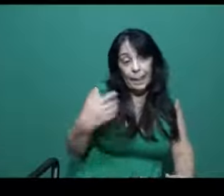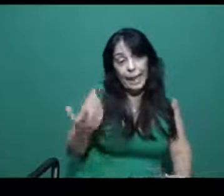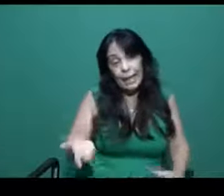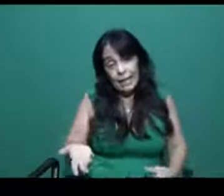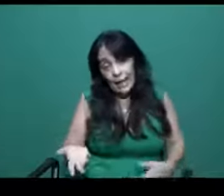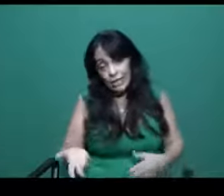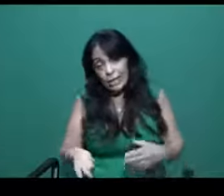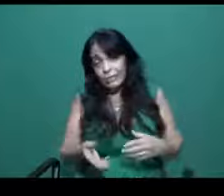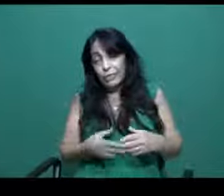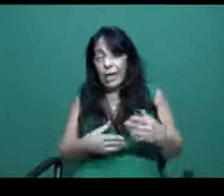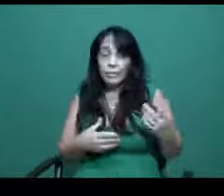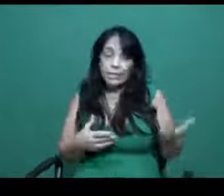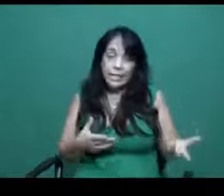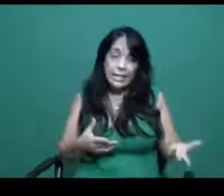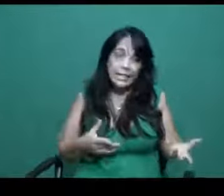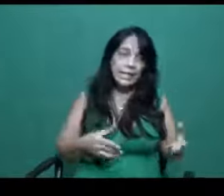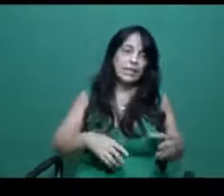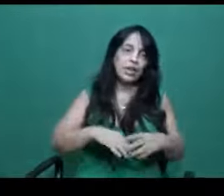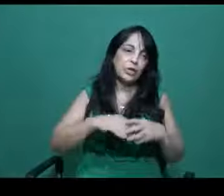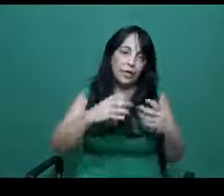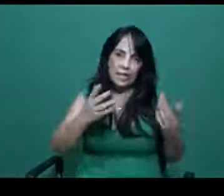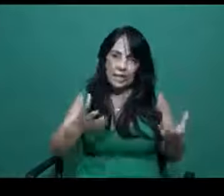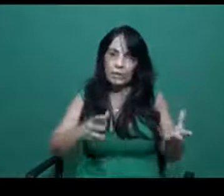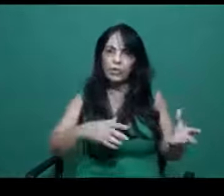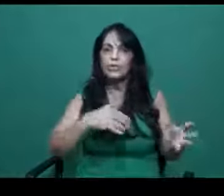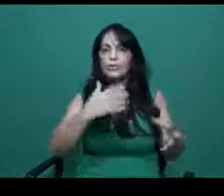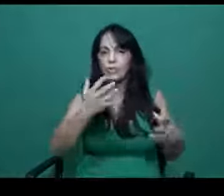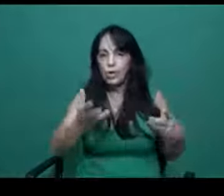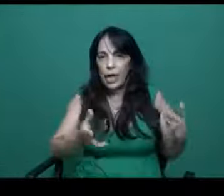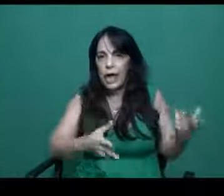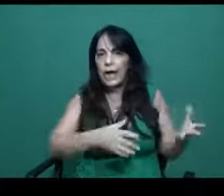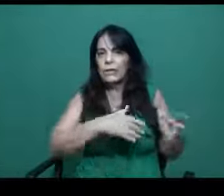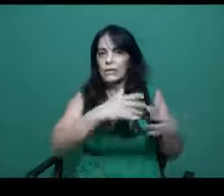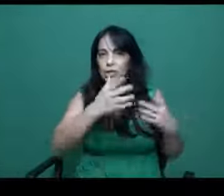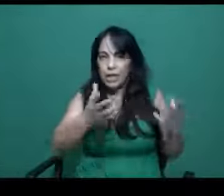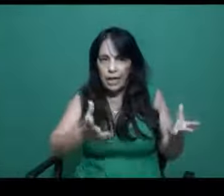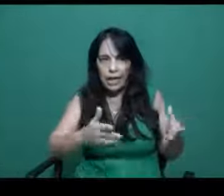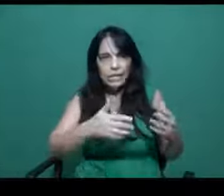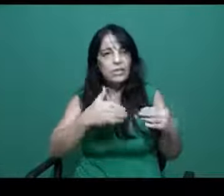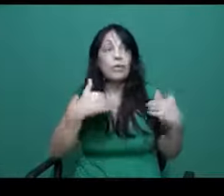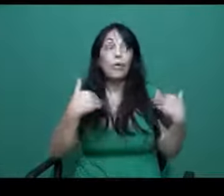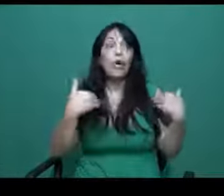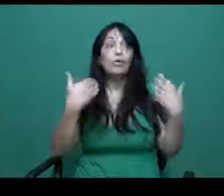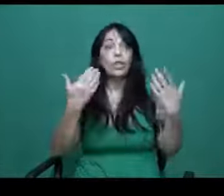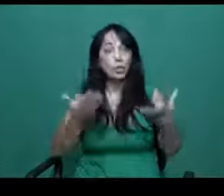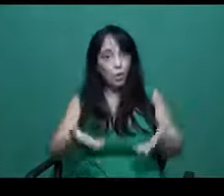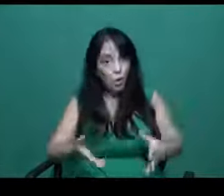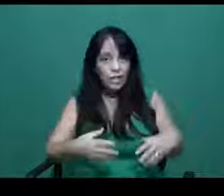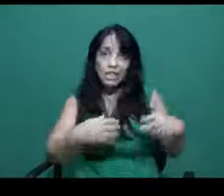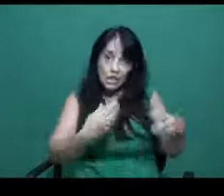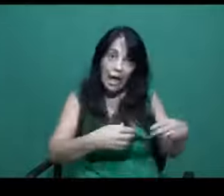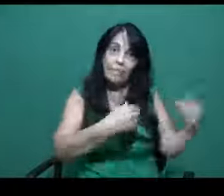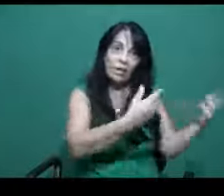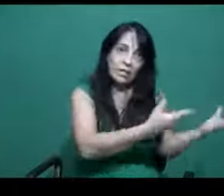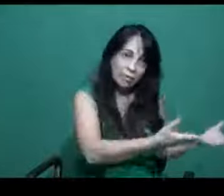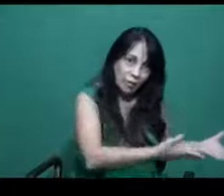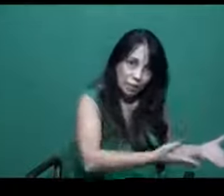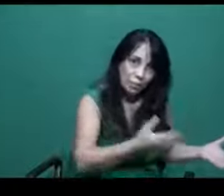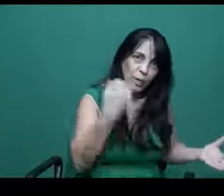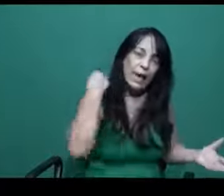É claro que ela foi lá com antecedência, já conhecia muitos funcionários, o gerente, comunicou que estava indo com a turma lá,